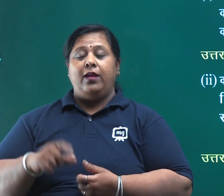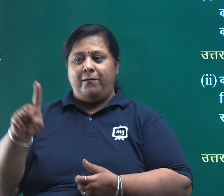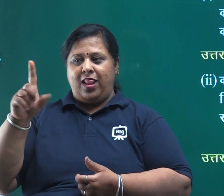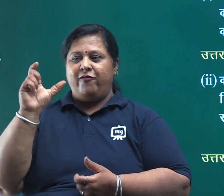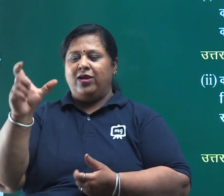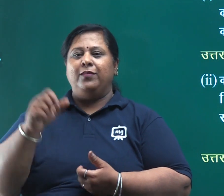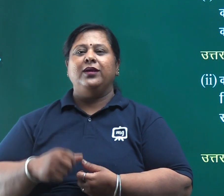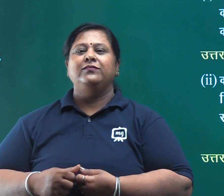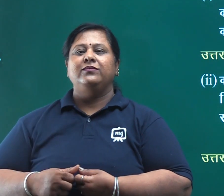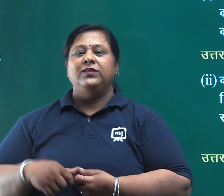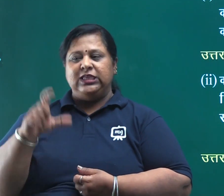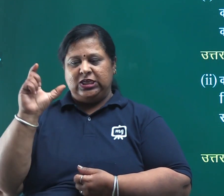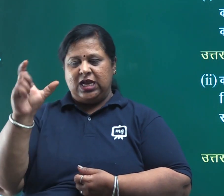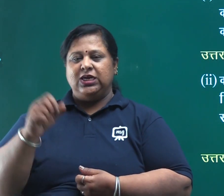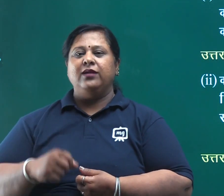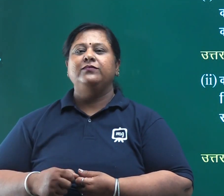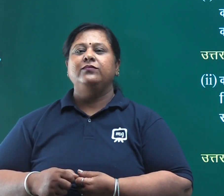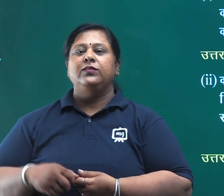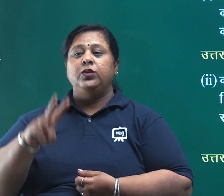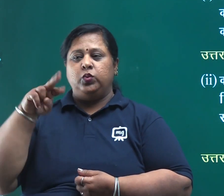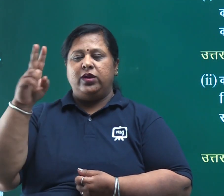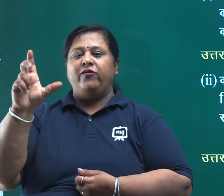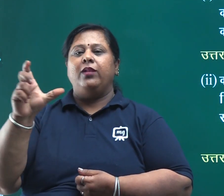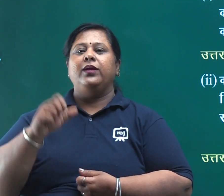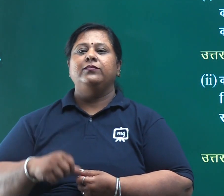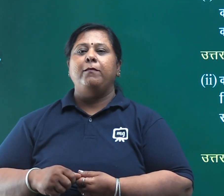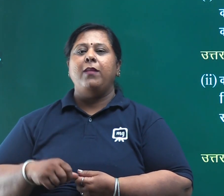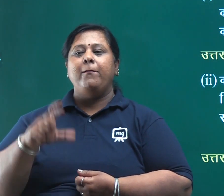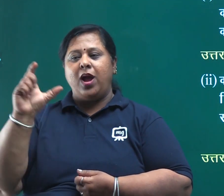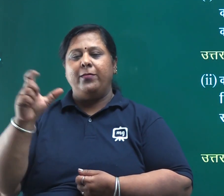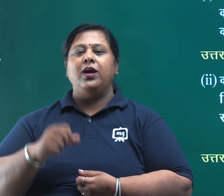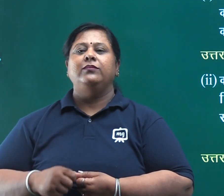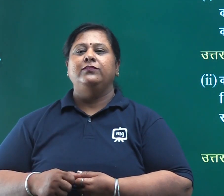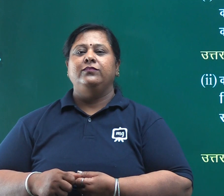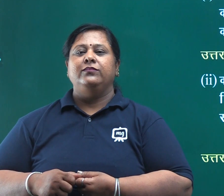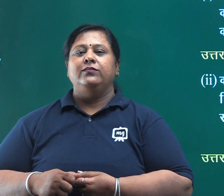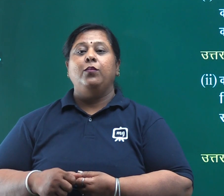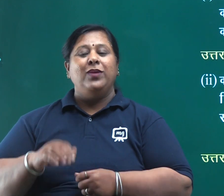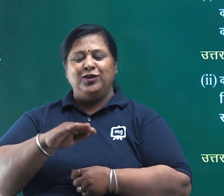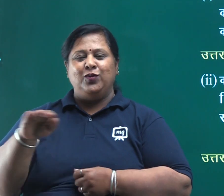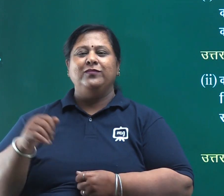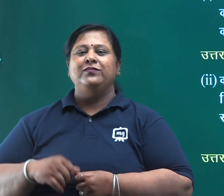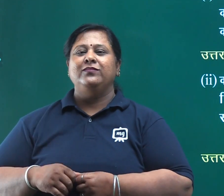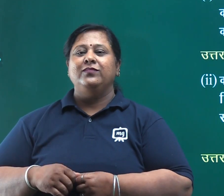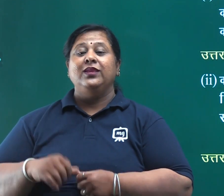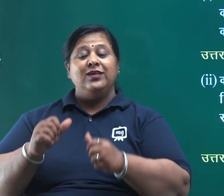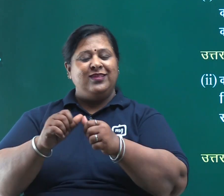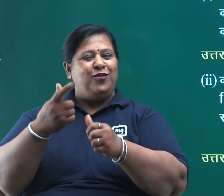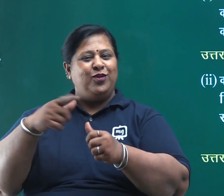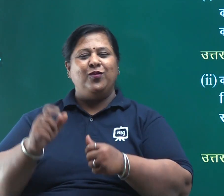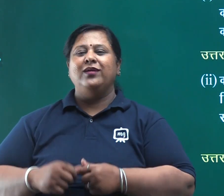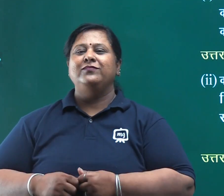पहला विकल्प है चाचा या दूसरा विकल्प मामा। बच्चों, सही उत्तर